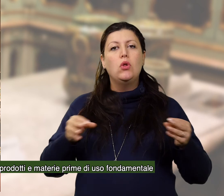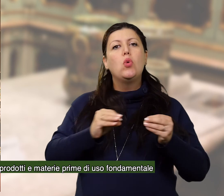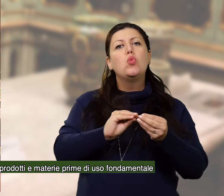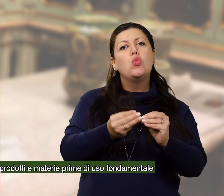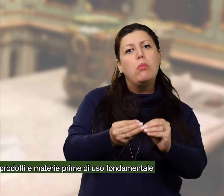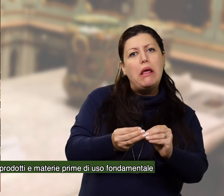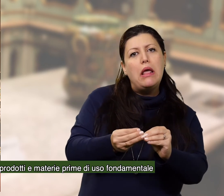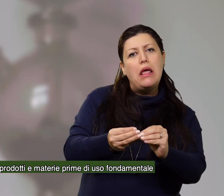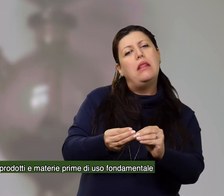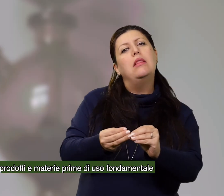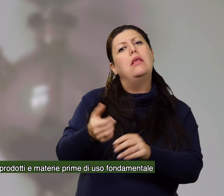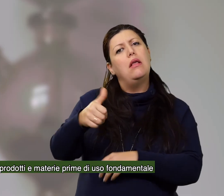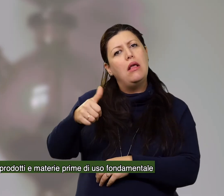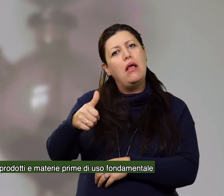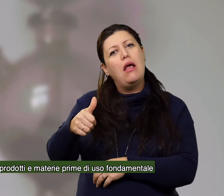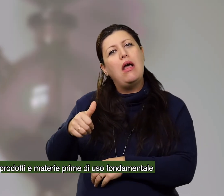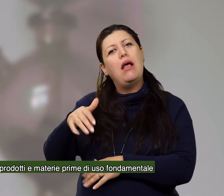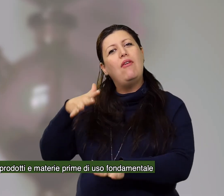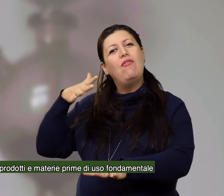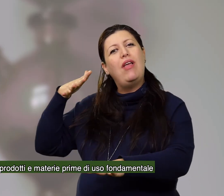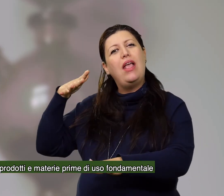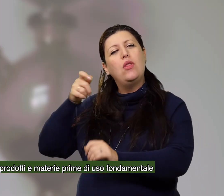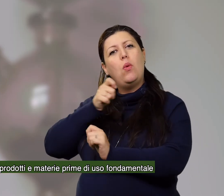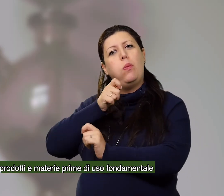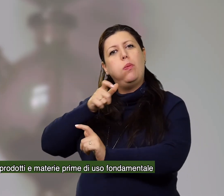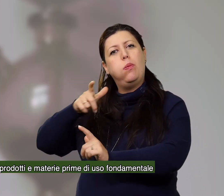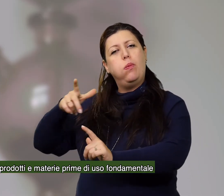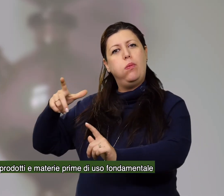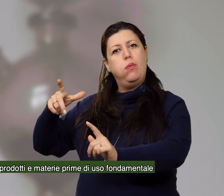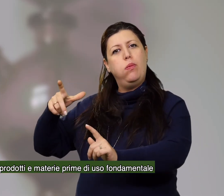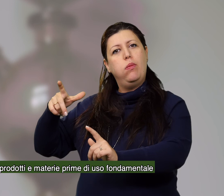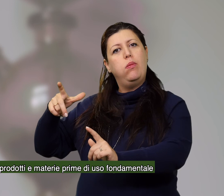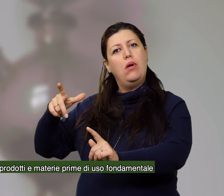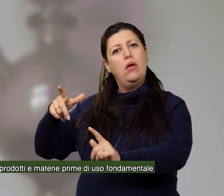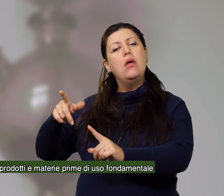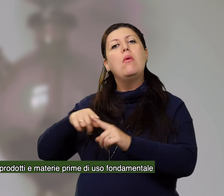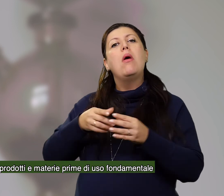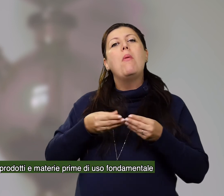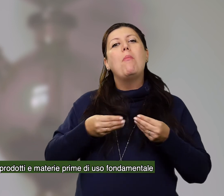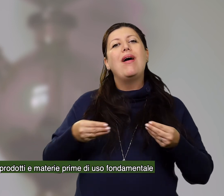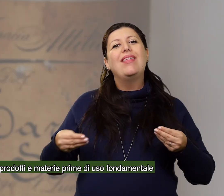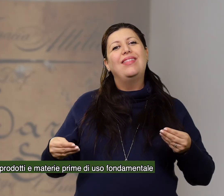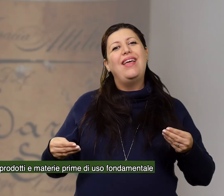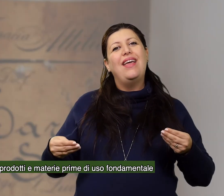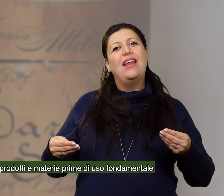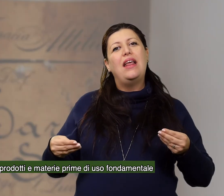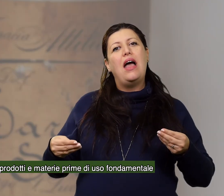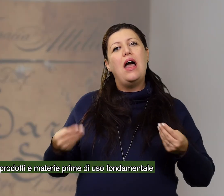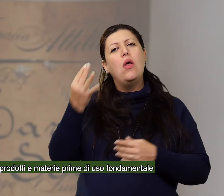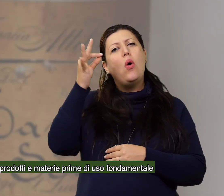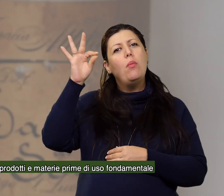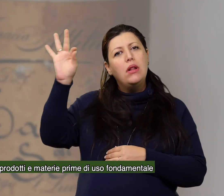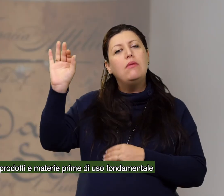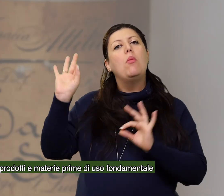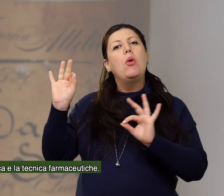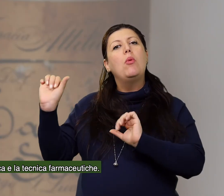strumenti e vetreria soffiata prodotti e materie prime di uso